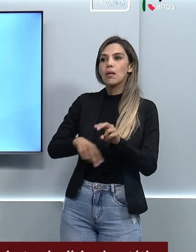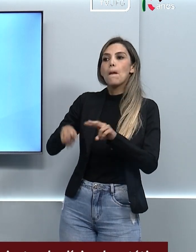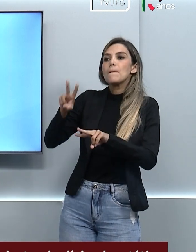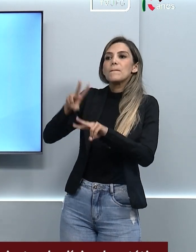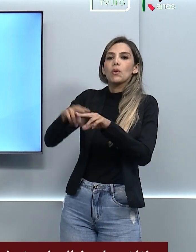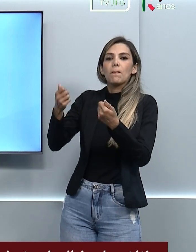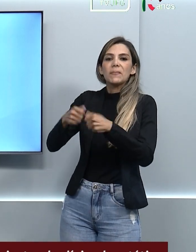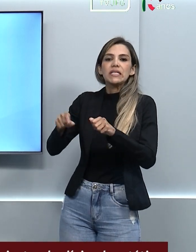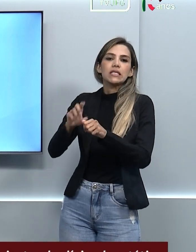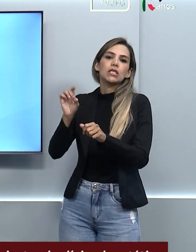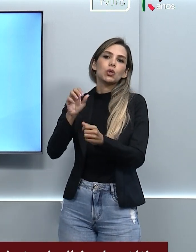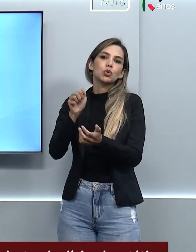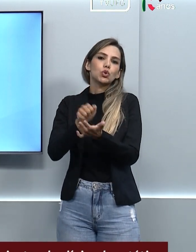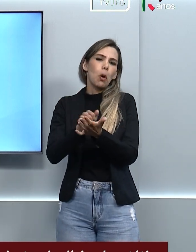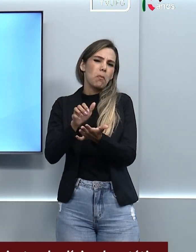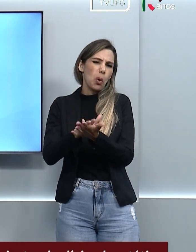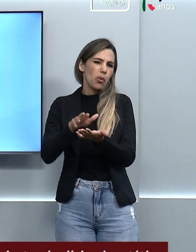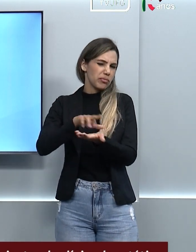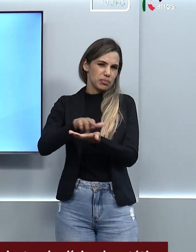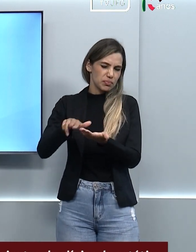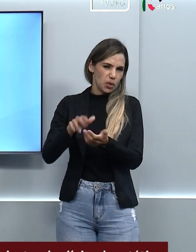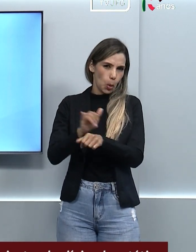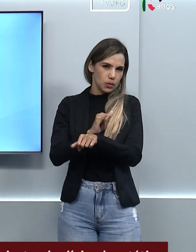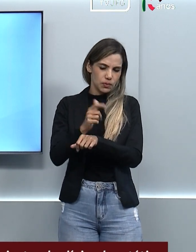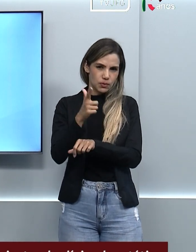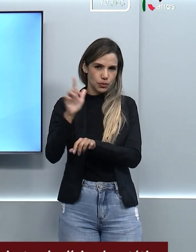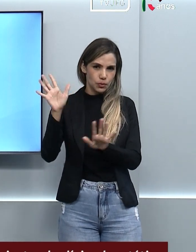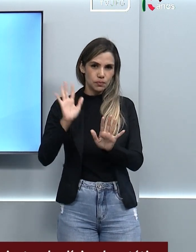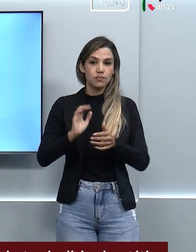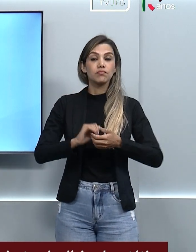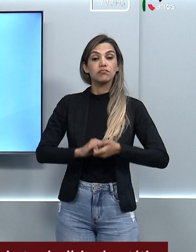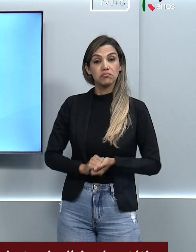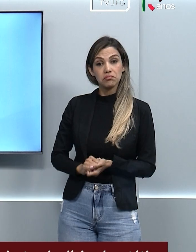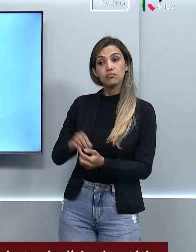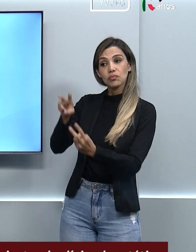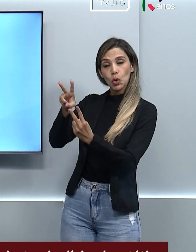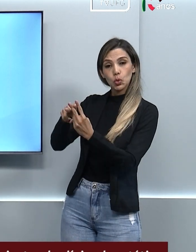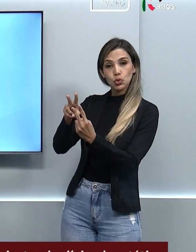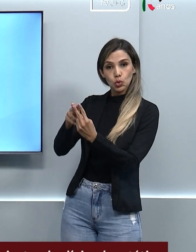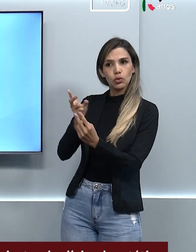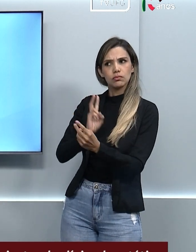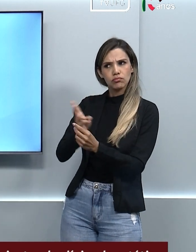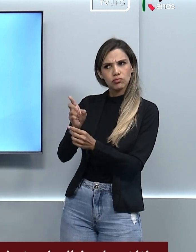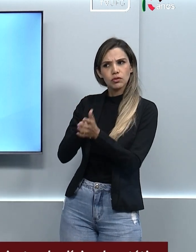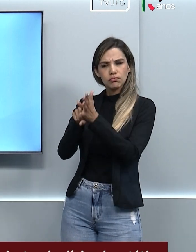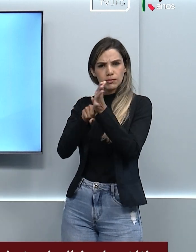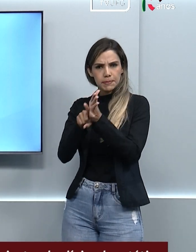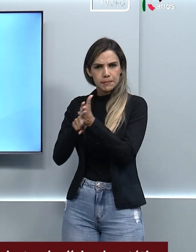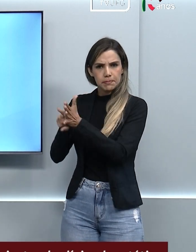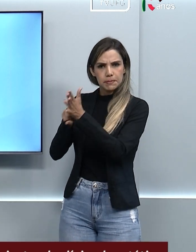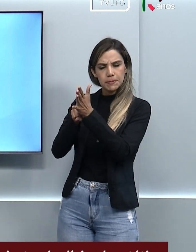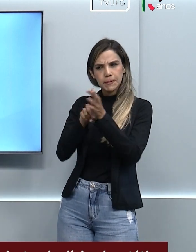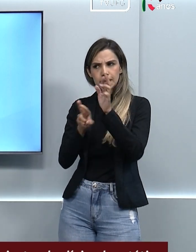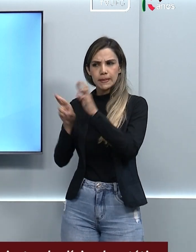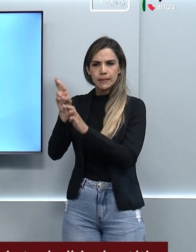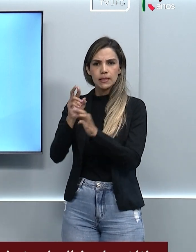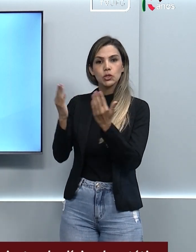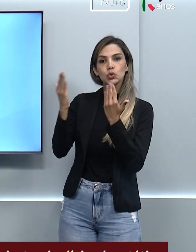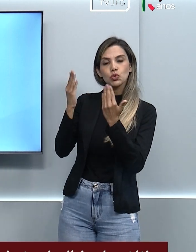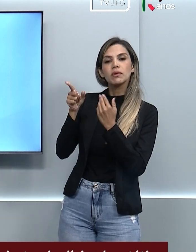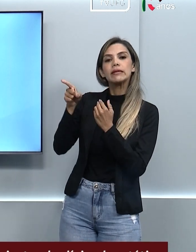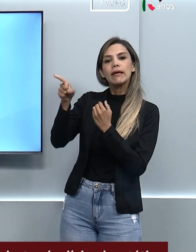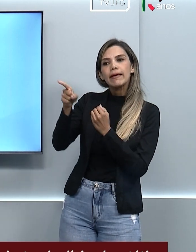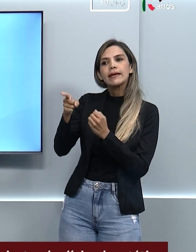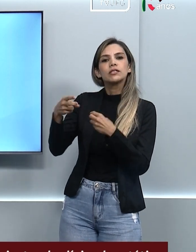medidas cautelares. Bom, apesar da liberdade, o casal segue investigado por suspeitas de aplicar